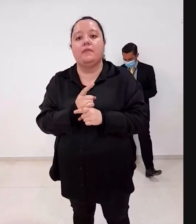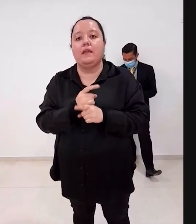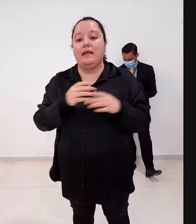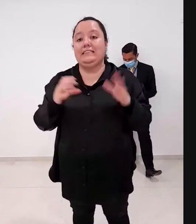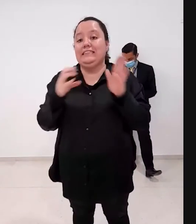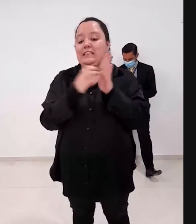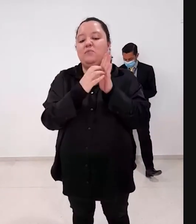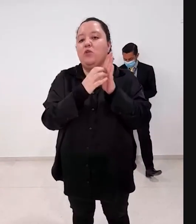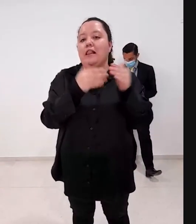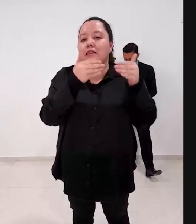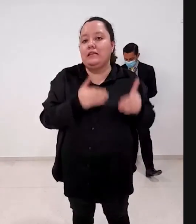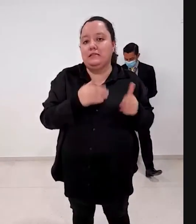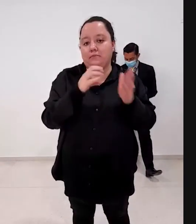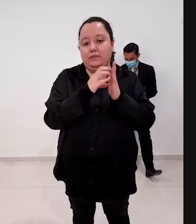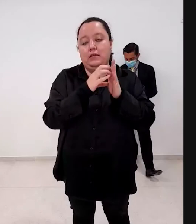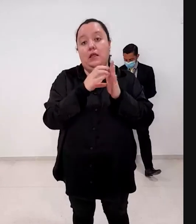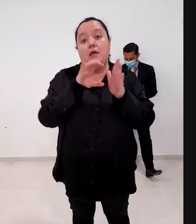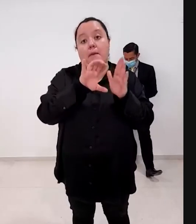tradicional